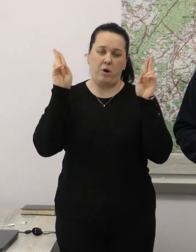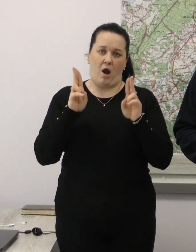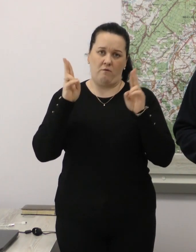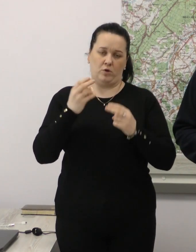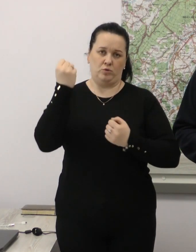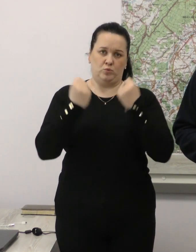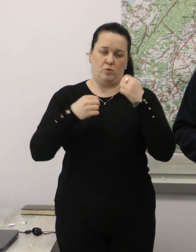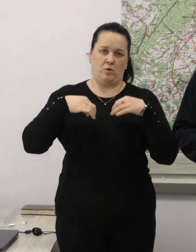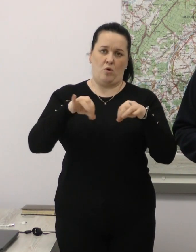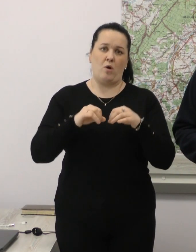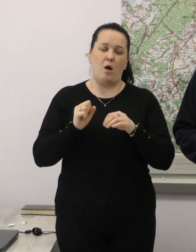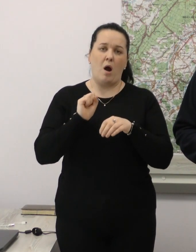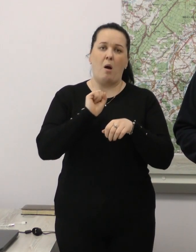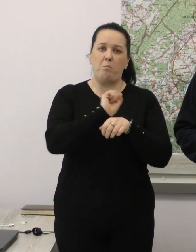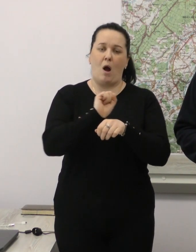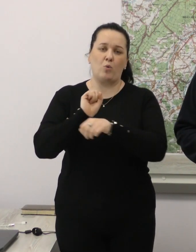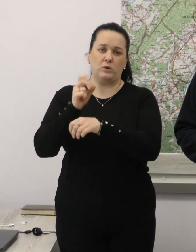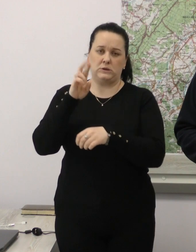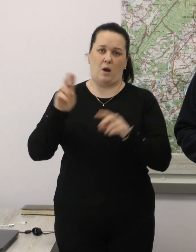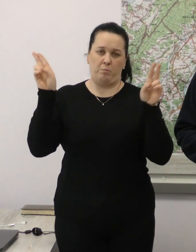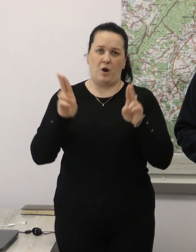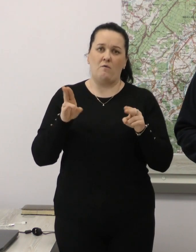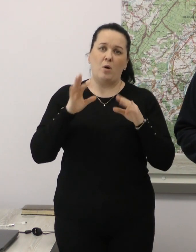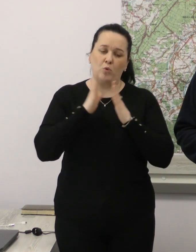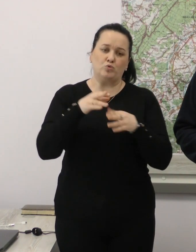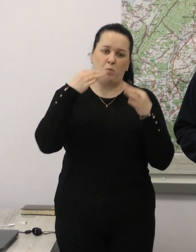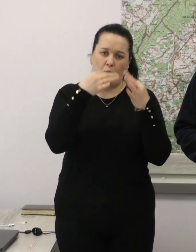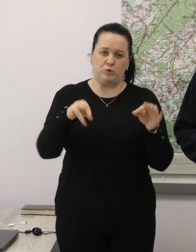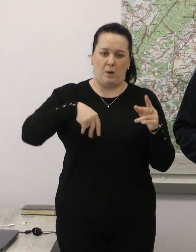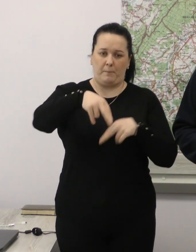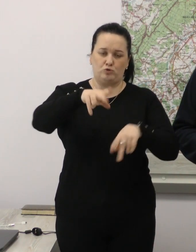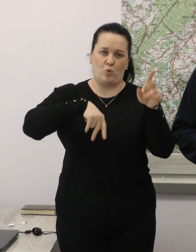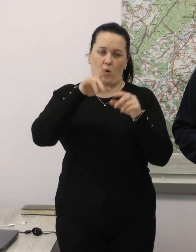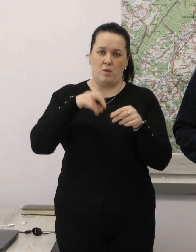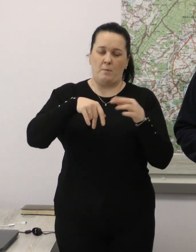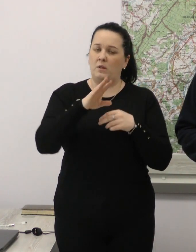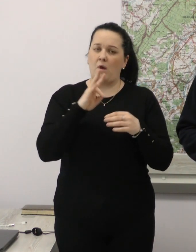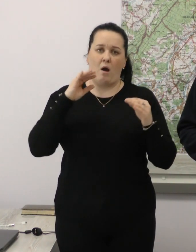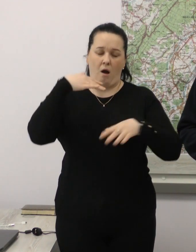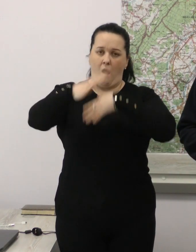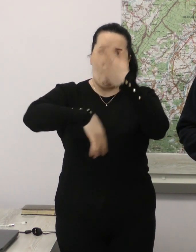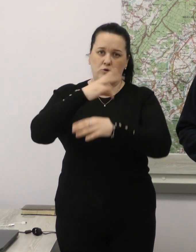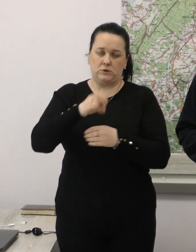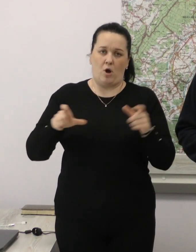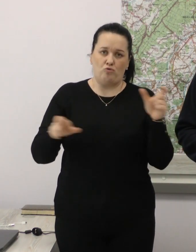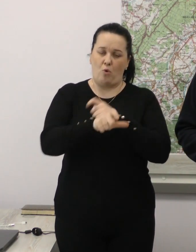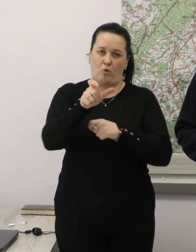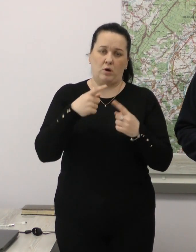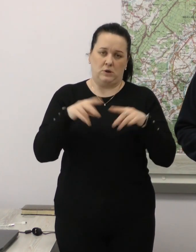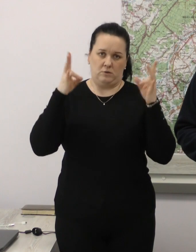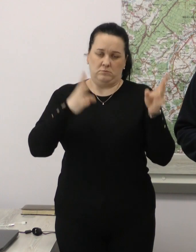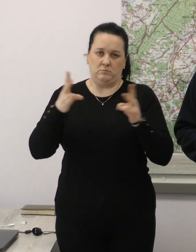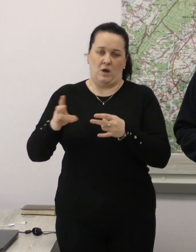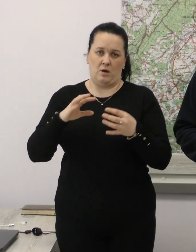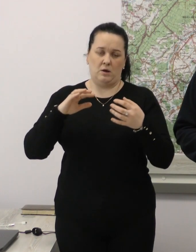дорожнього руху, паркуйтесь за правилами, пропускайте пішоходів на переходах. Не створюйте хаос на дорогах, бо це складнює проїзд і створює аварійні